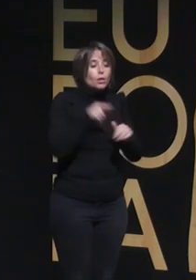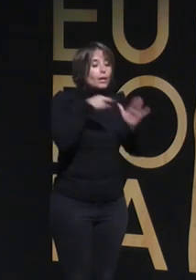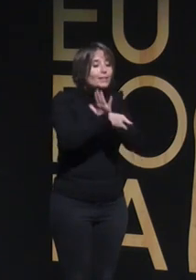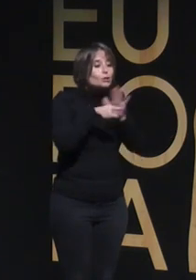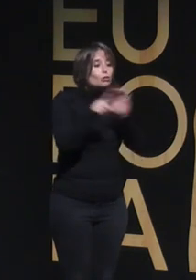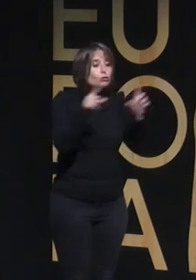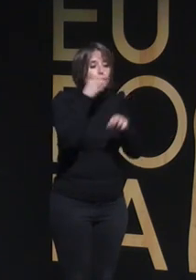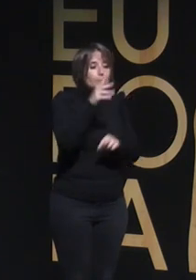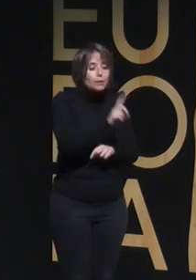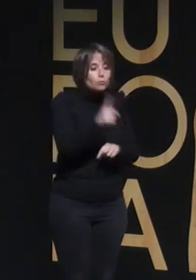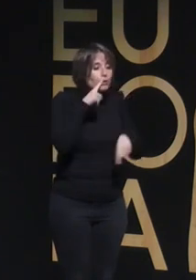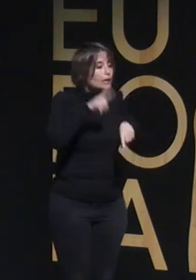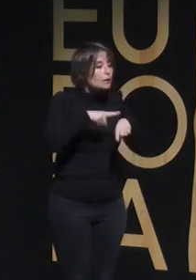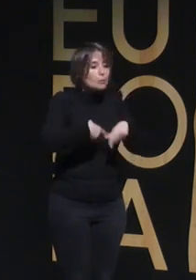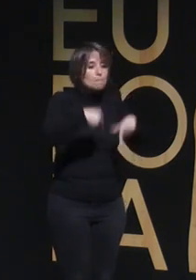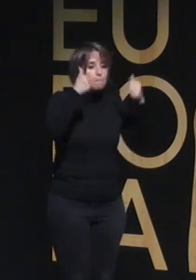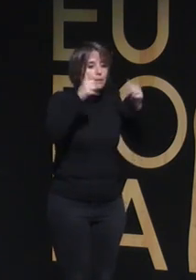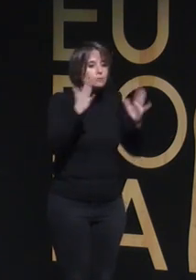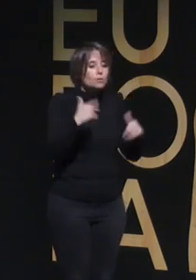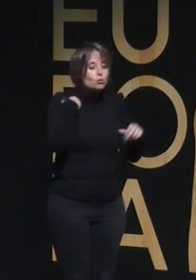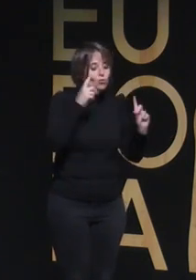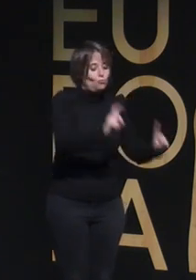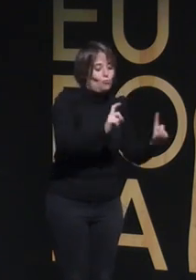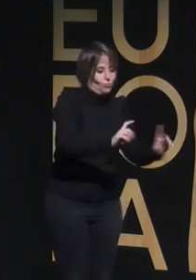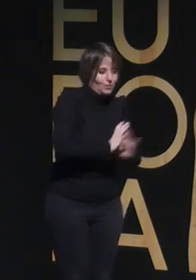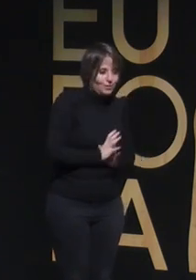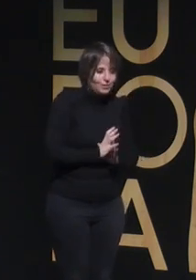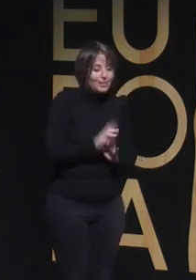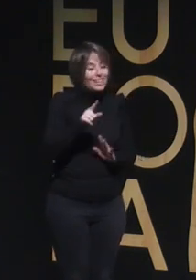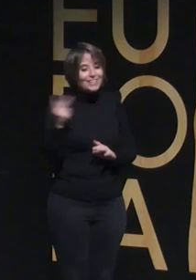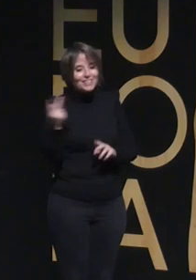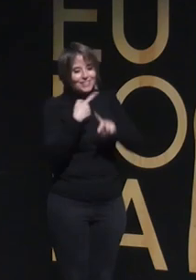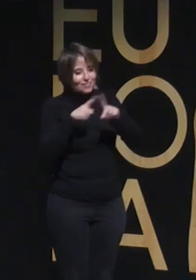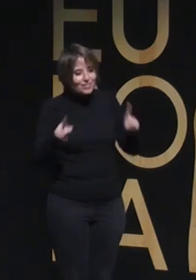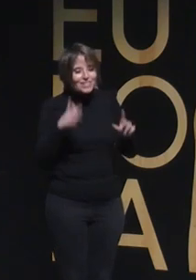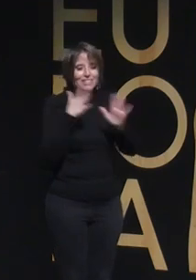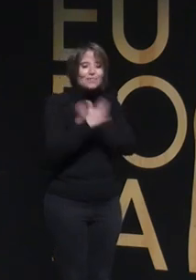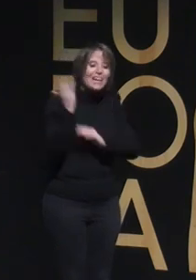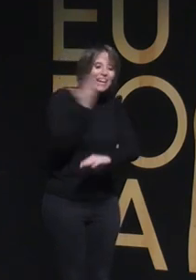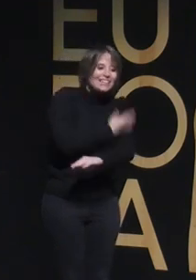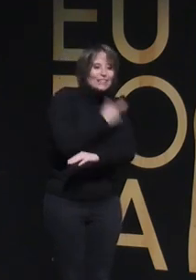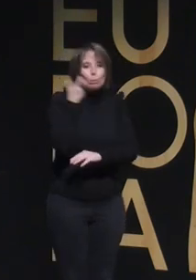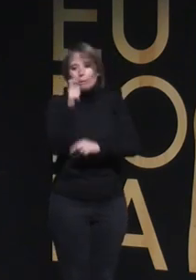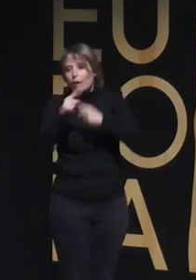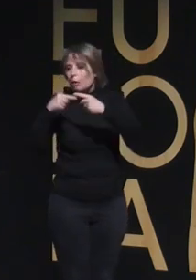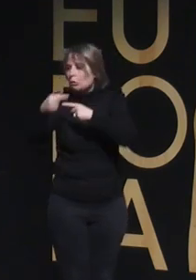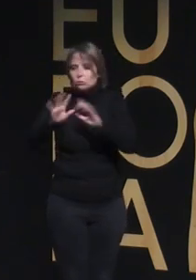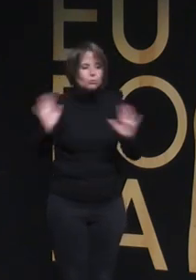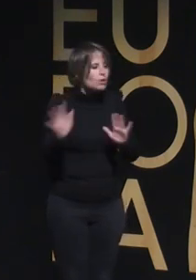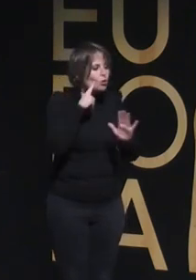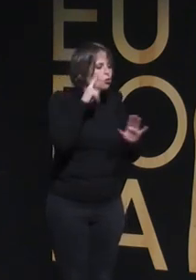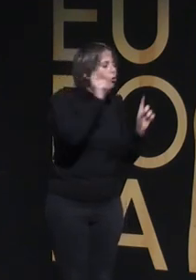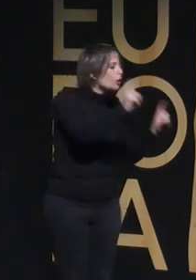tele, menos tiempo de tele. Estoy intentando educarle. Para mí esa es la diferencia, no es tanto el tema de castigo o consecuencia, sino si estoy pretendiendo